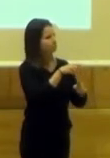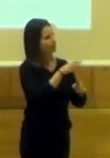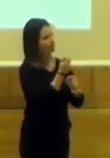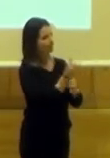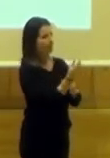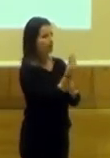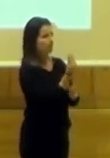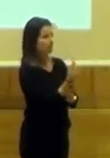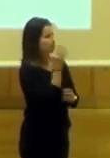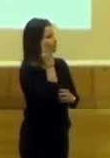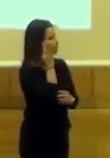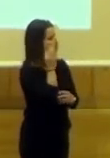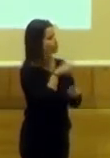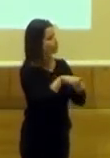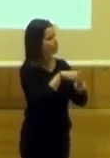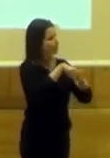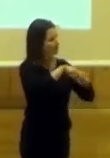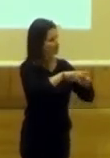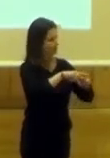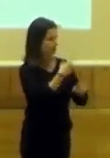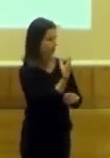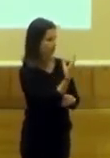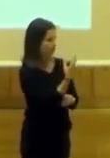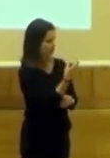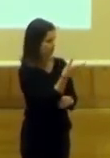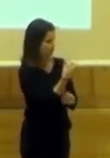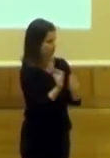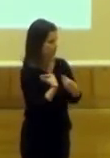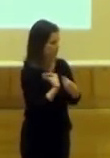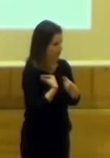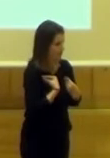el género, como os decía antes, como una herramienta muy necesaria.